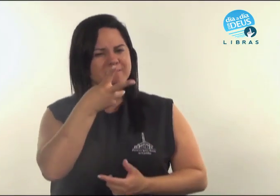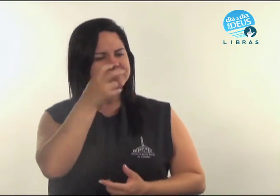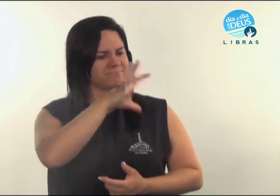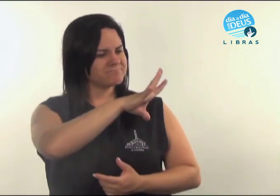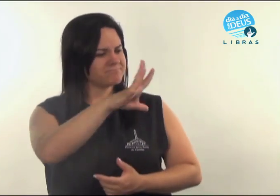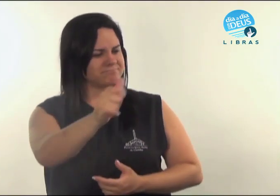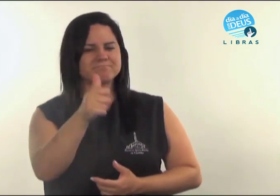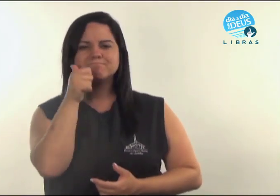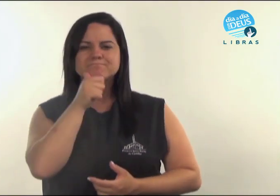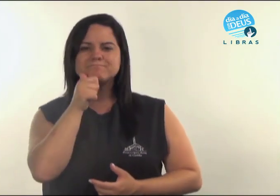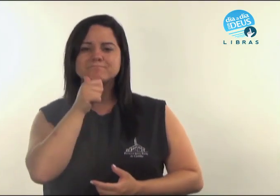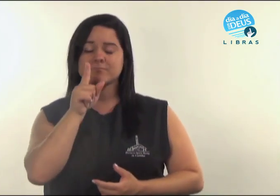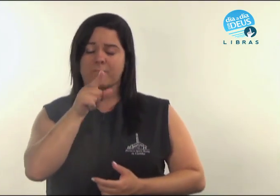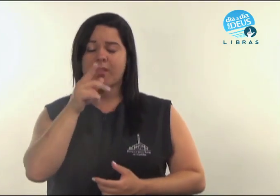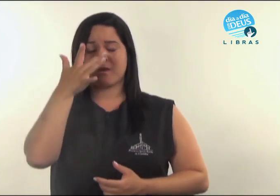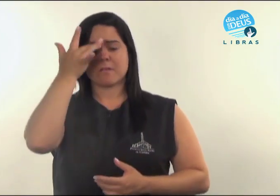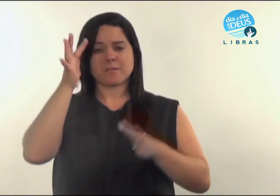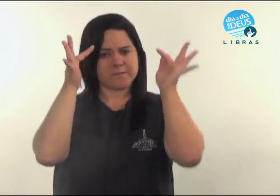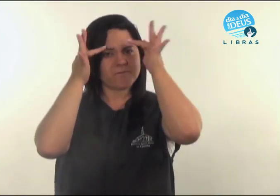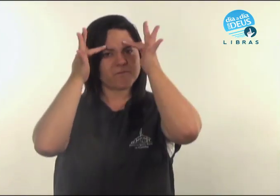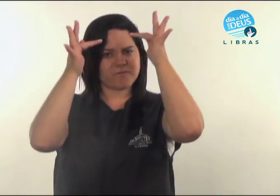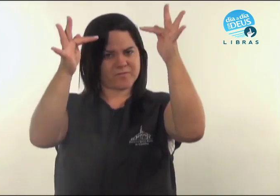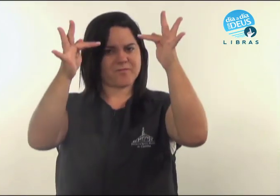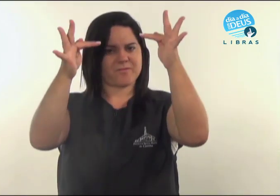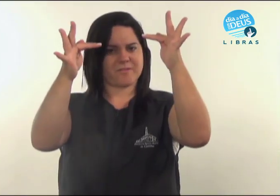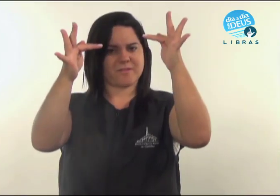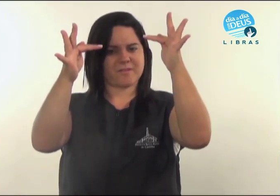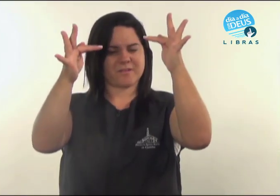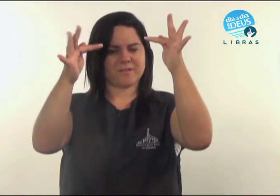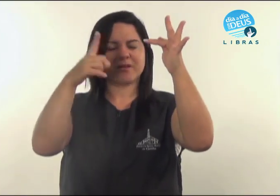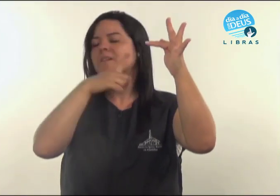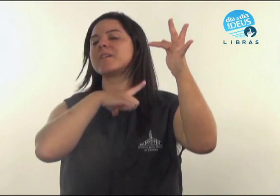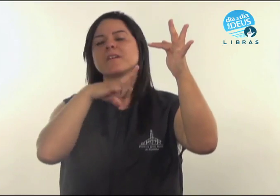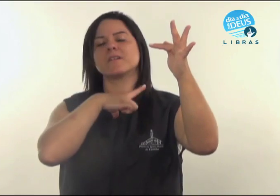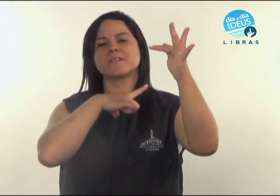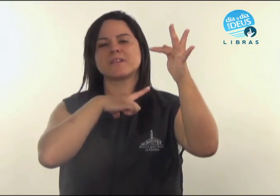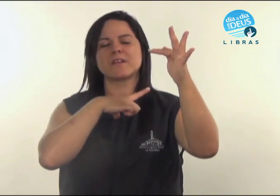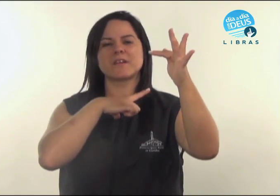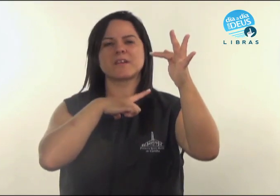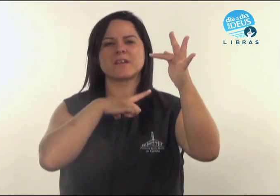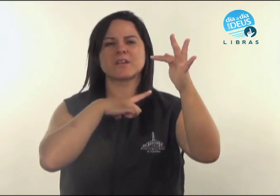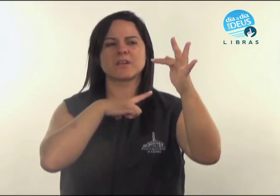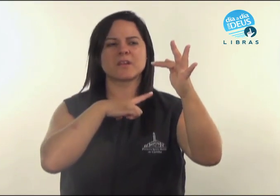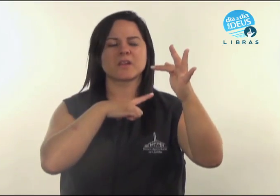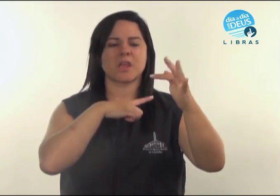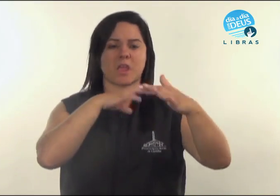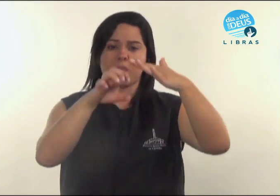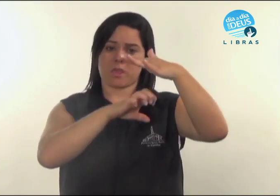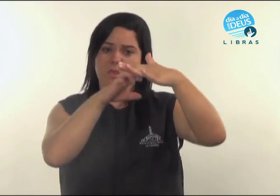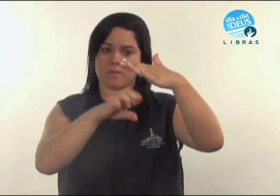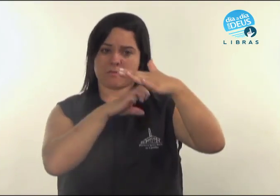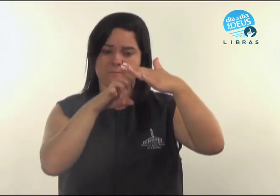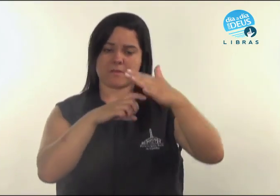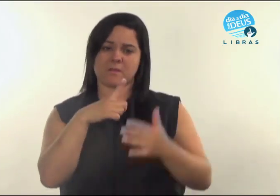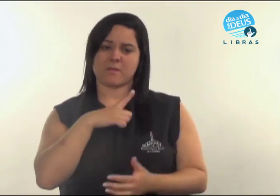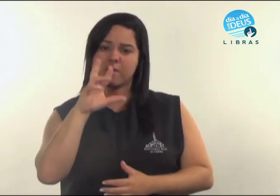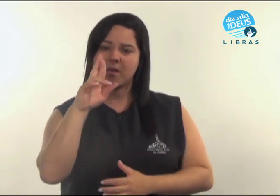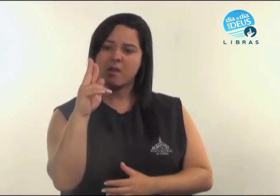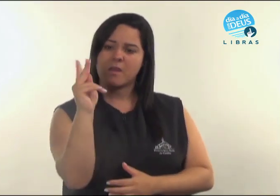vida da mulher, no jeito de ser da mulher, é lealdade. É interessante que a maior parte das empresas de